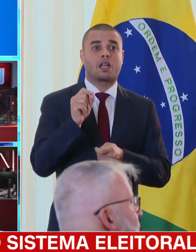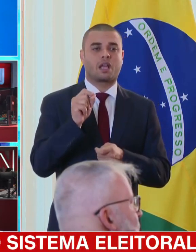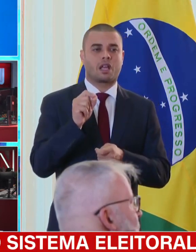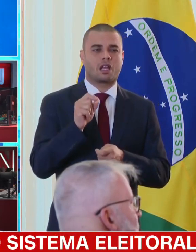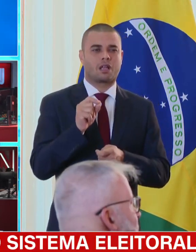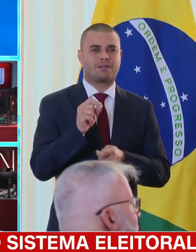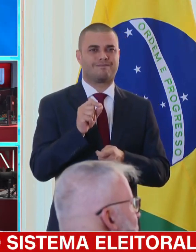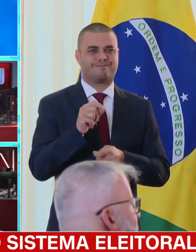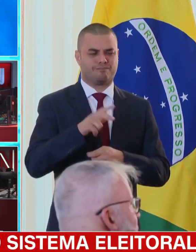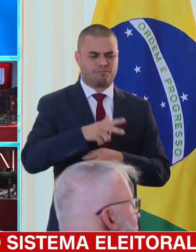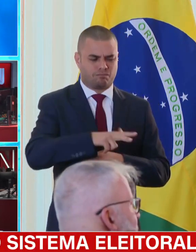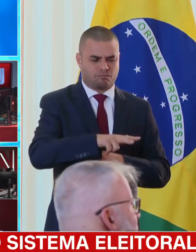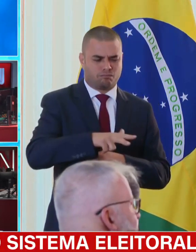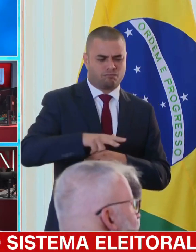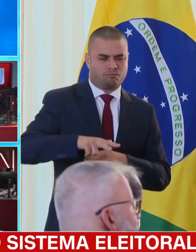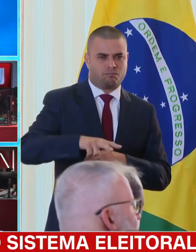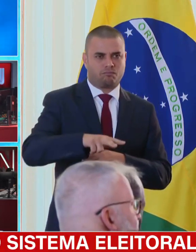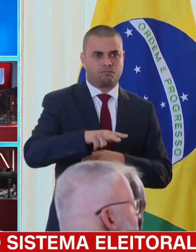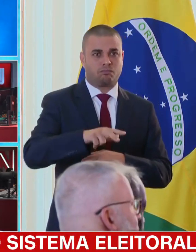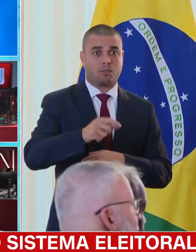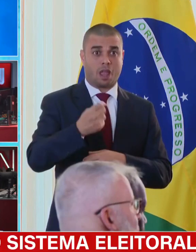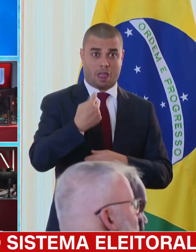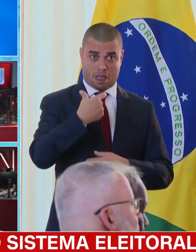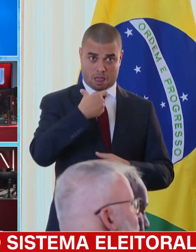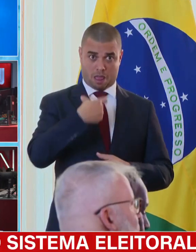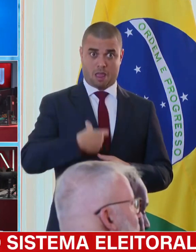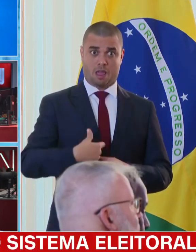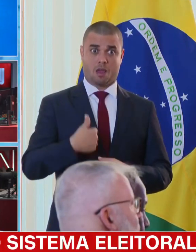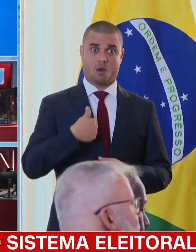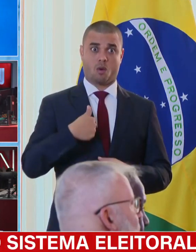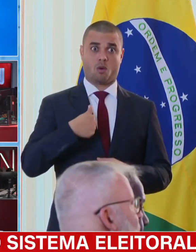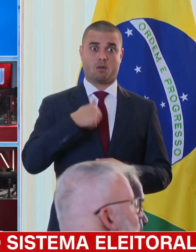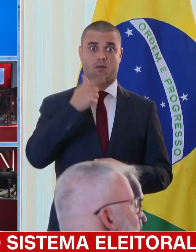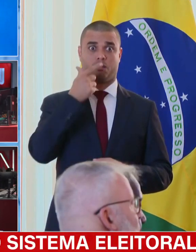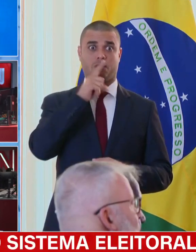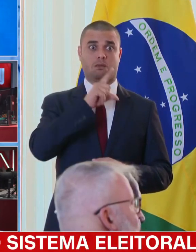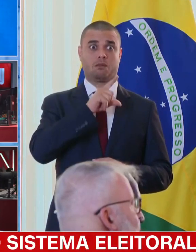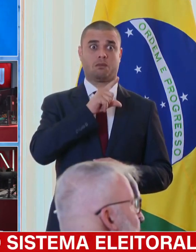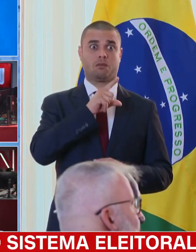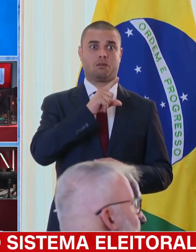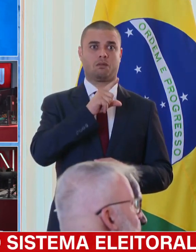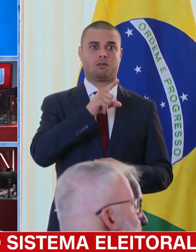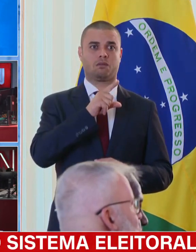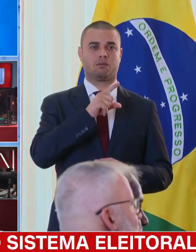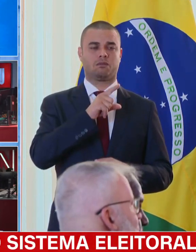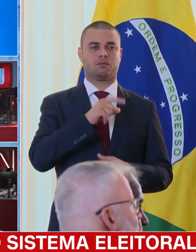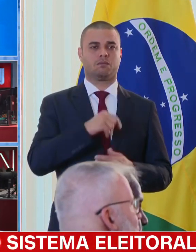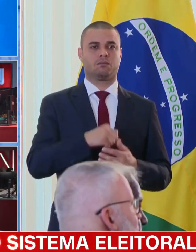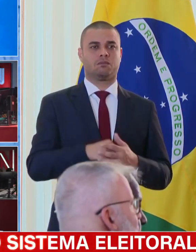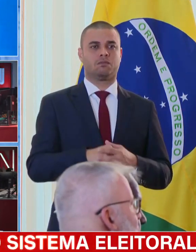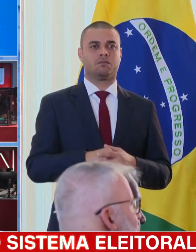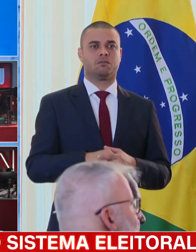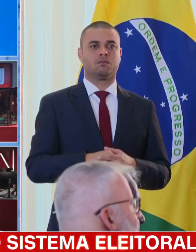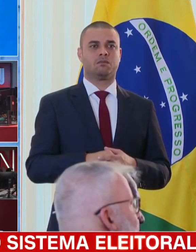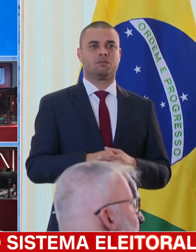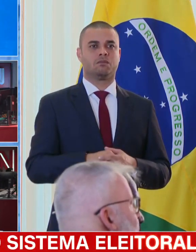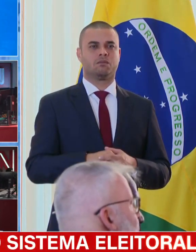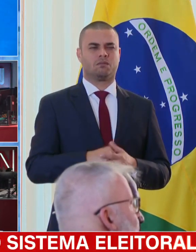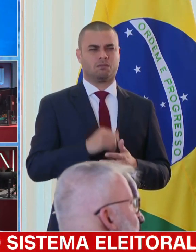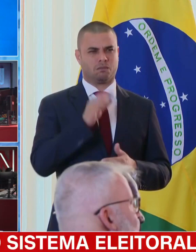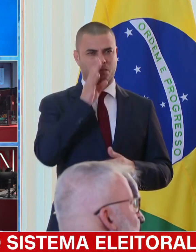o TSE não se fechou a sugestões visão do transparência e segurança a suficiente evidência